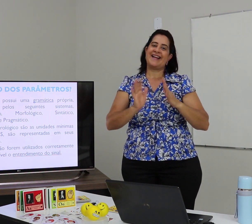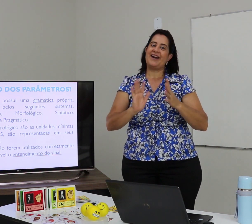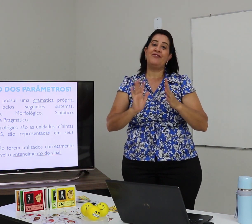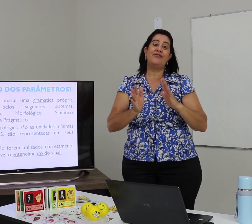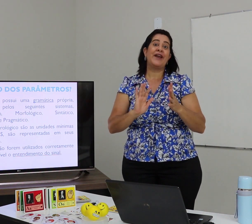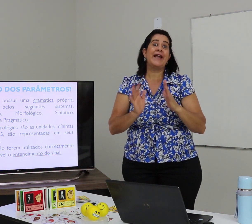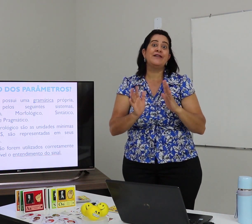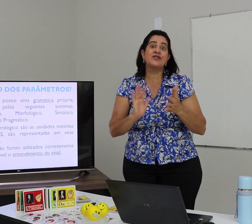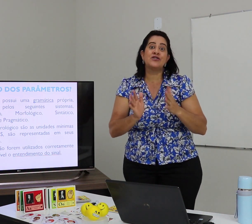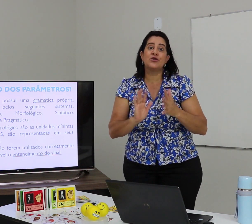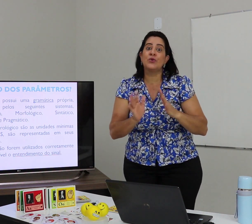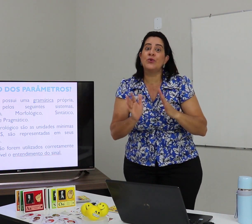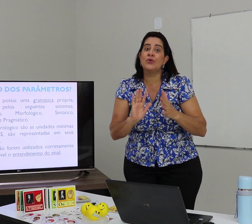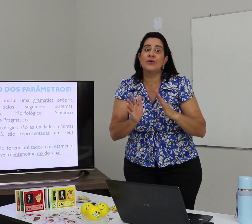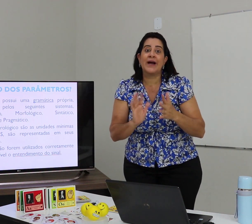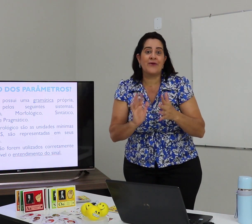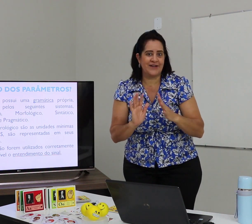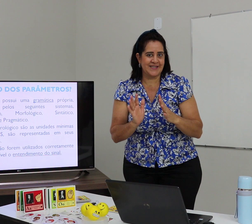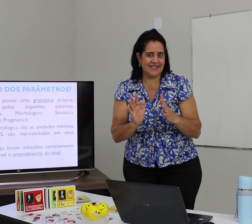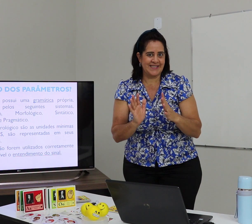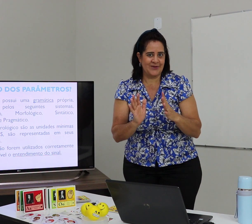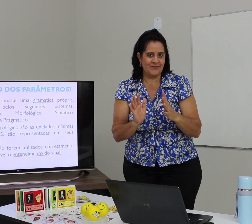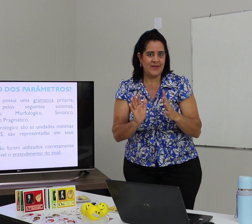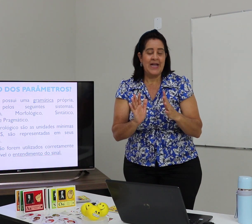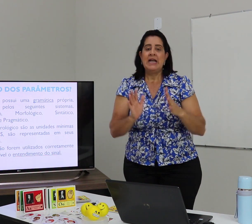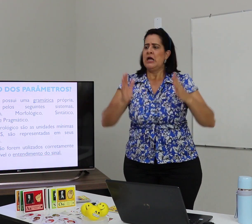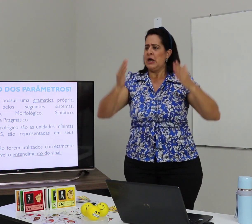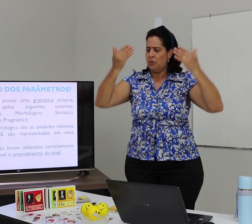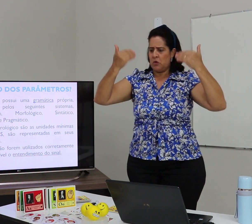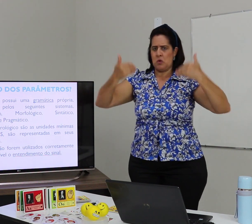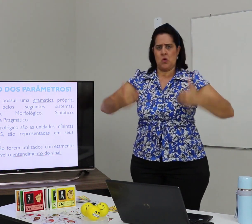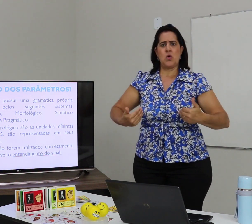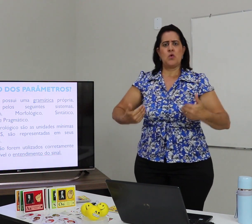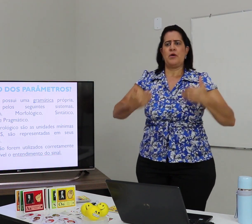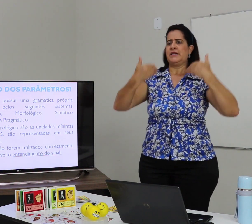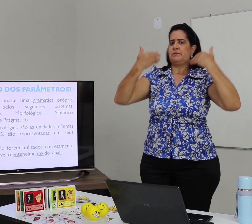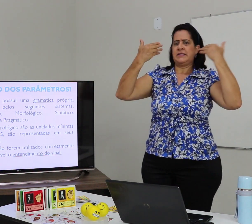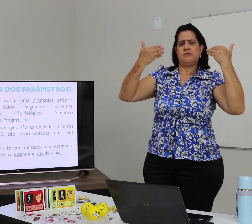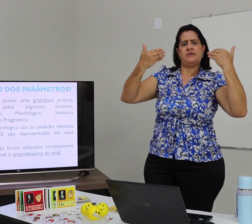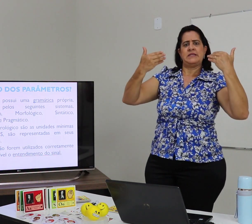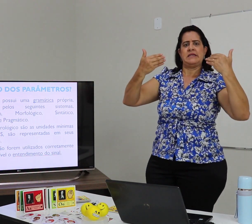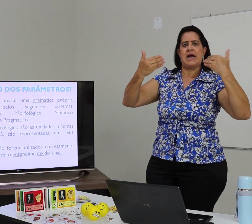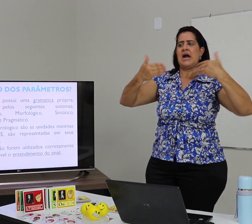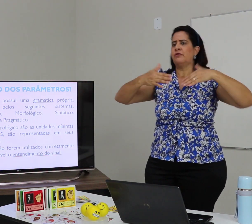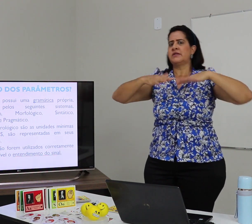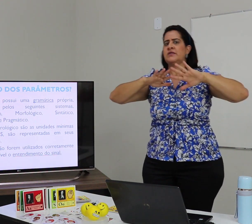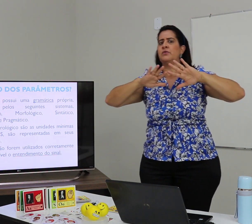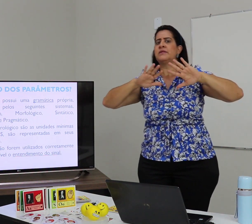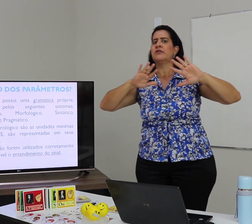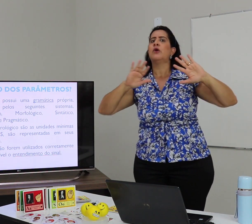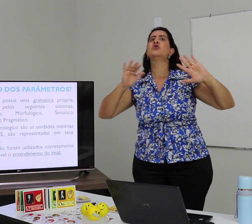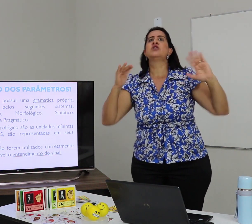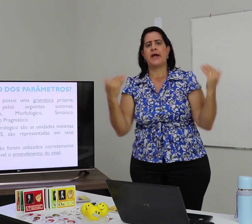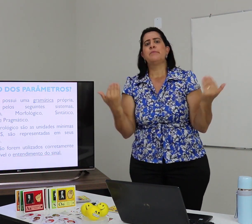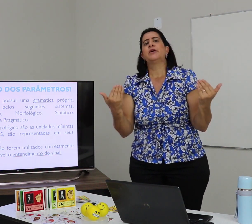estar à frente de tudo na conversação. O meu corpo, a minha expressão facial, vocês vão observar hoje que é